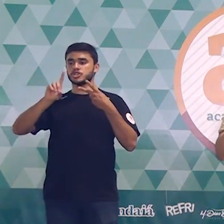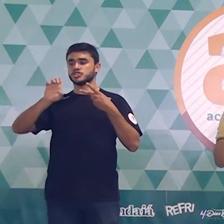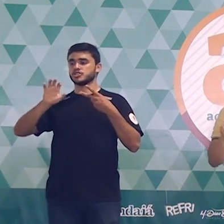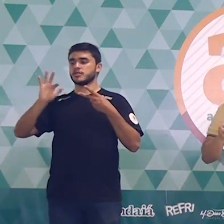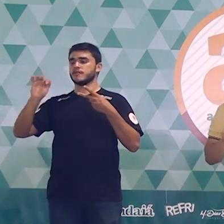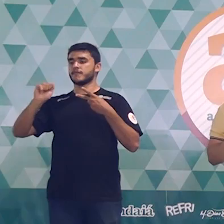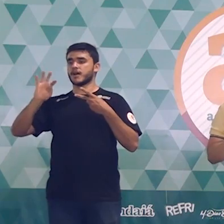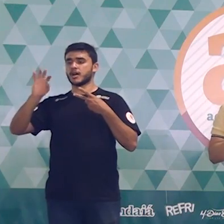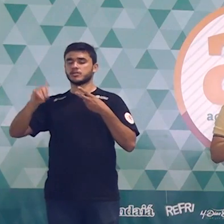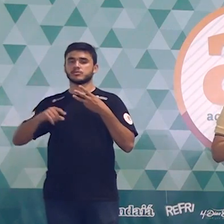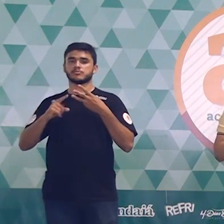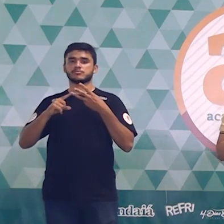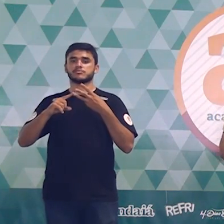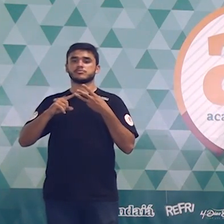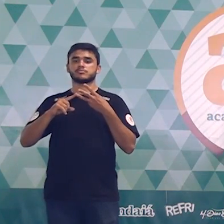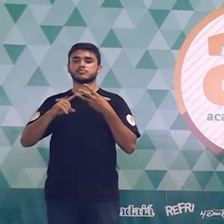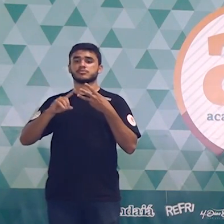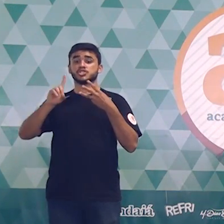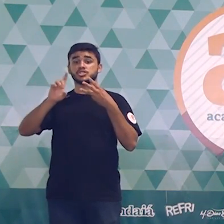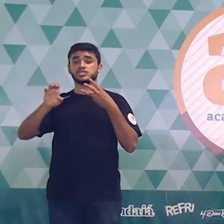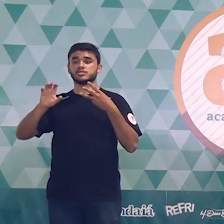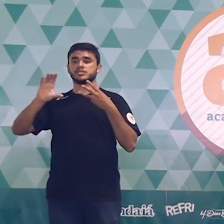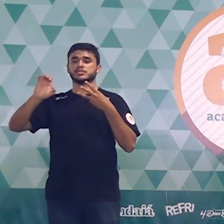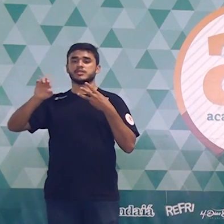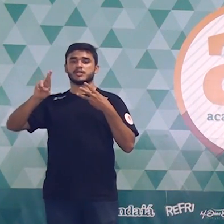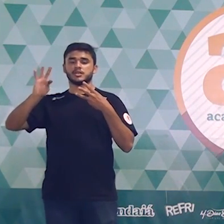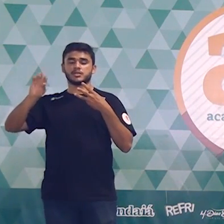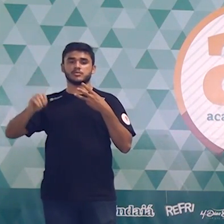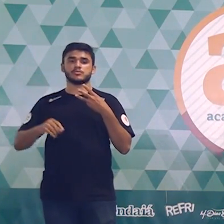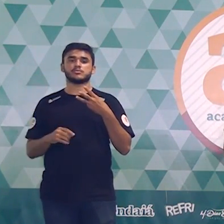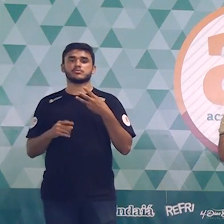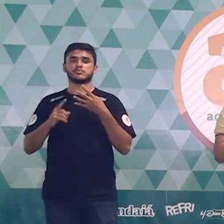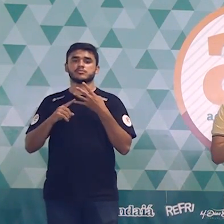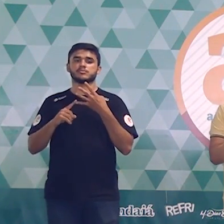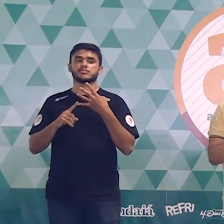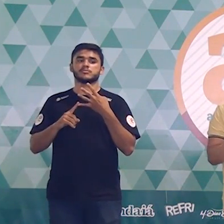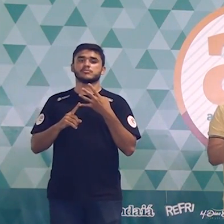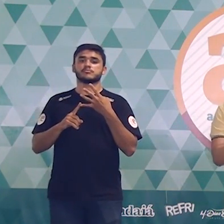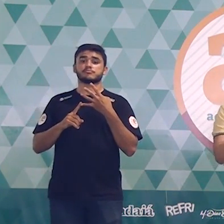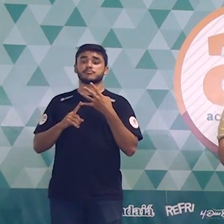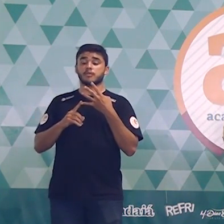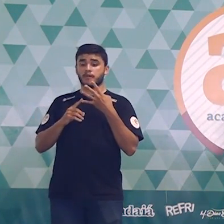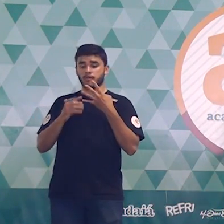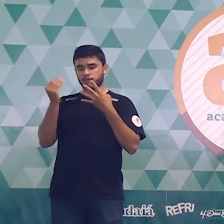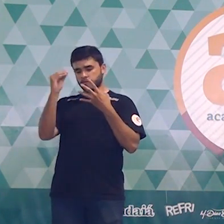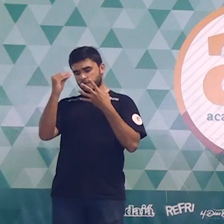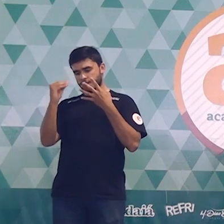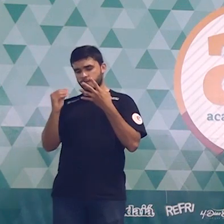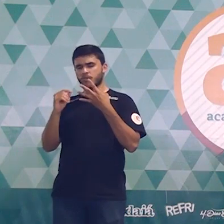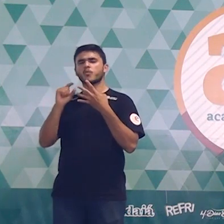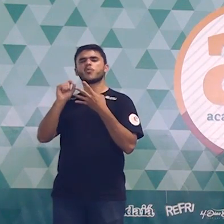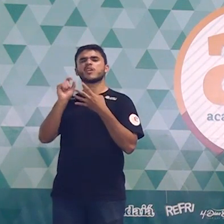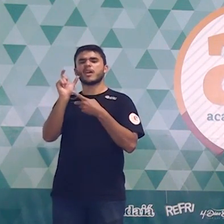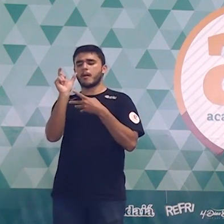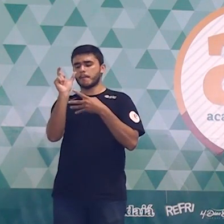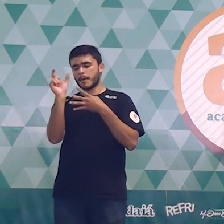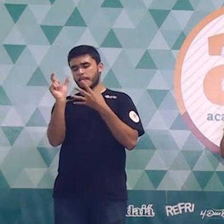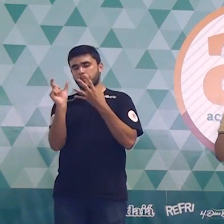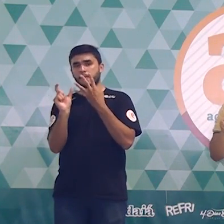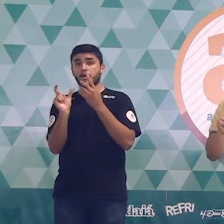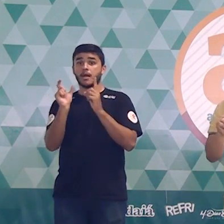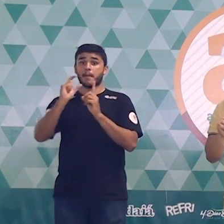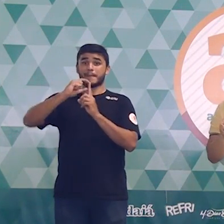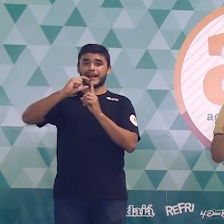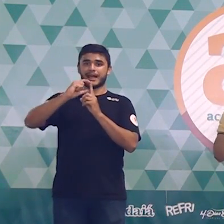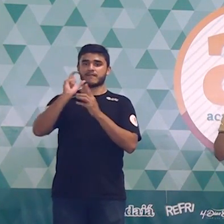certo, em verdade. É muito comum que a gente use elementos de confirmação do segundo parágrafo para o primeiro, do